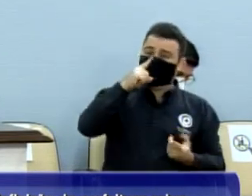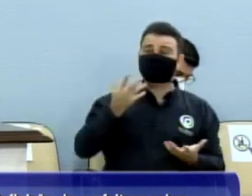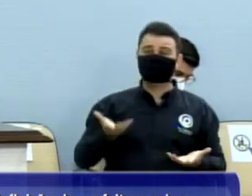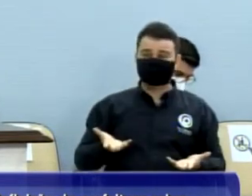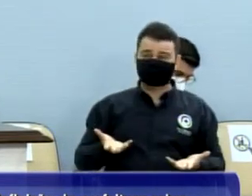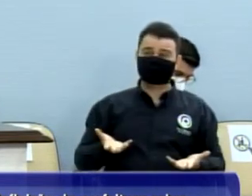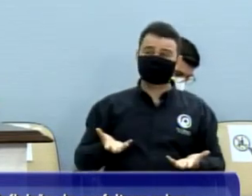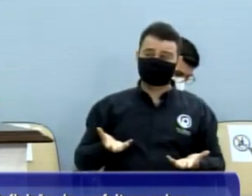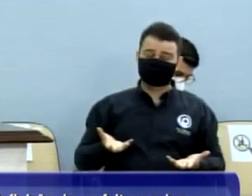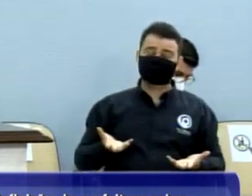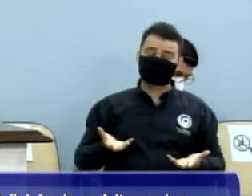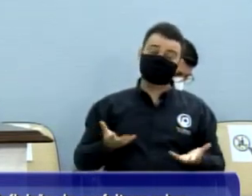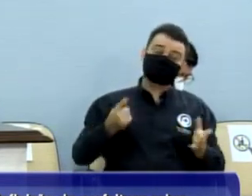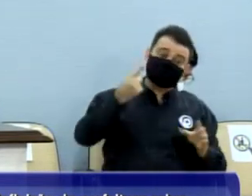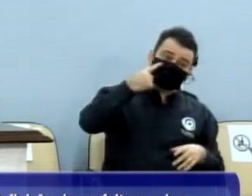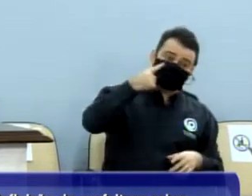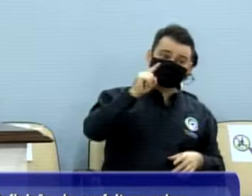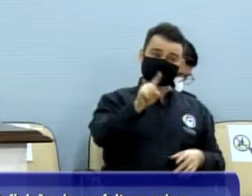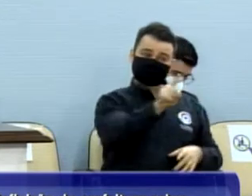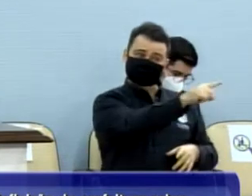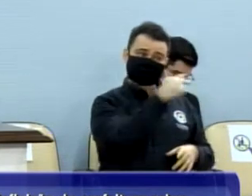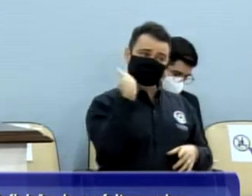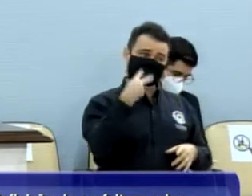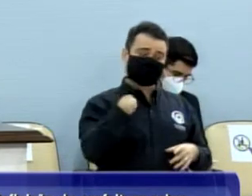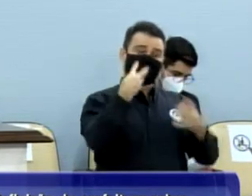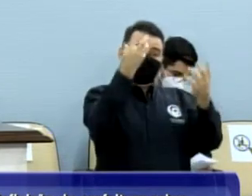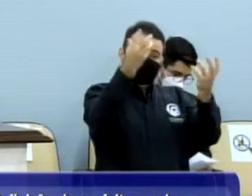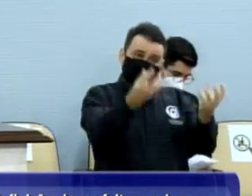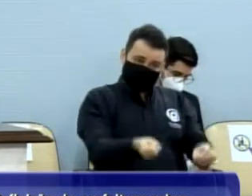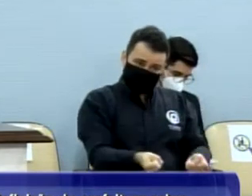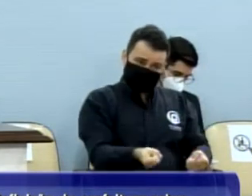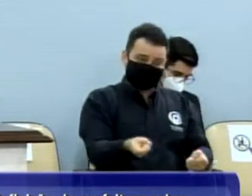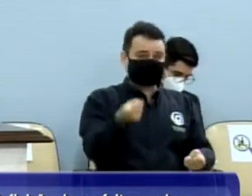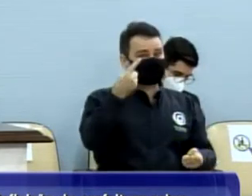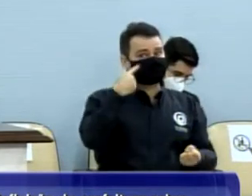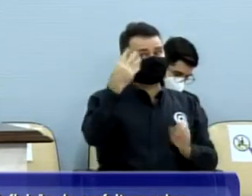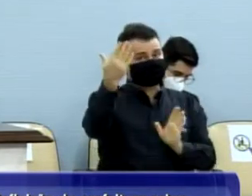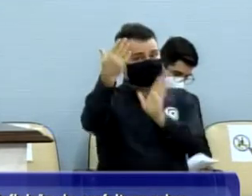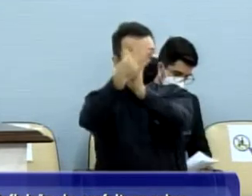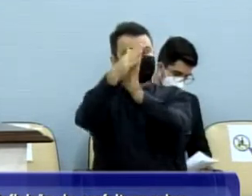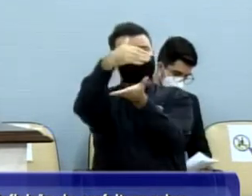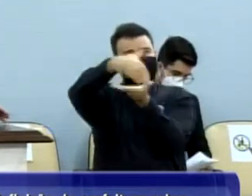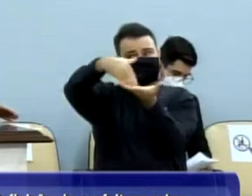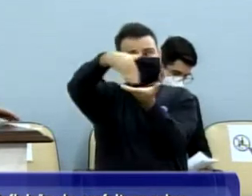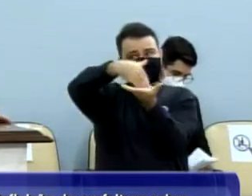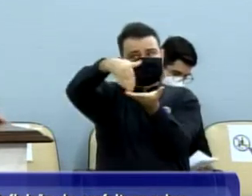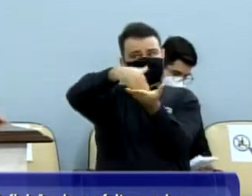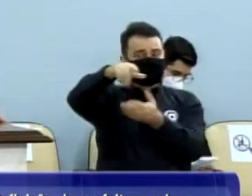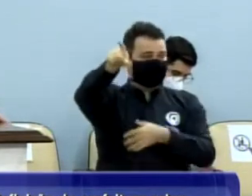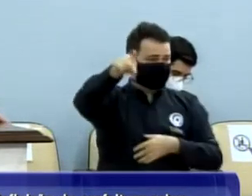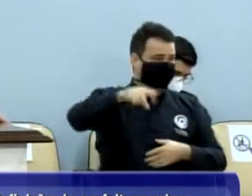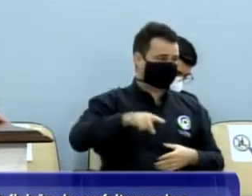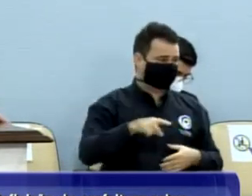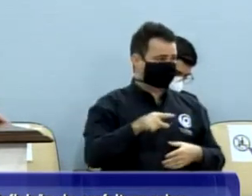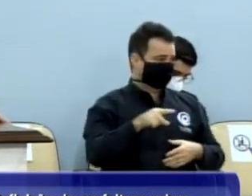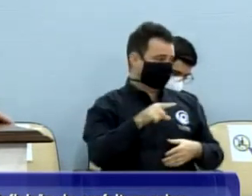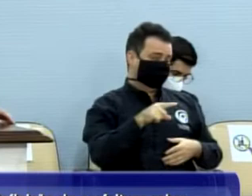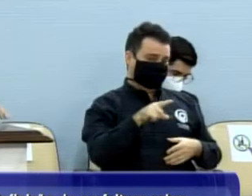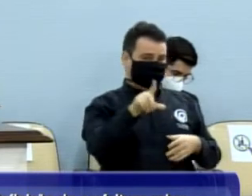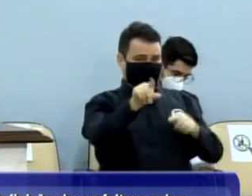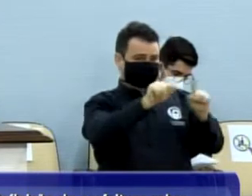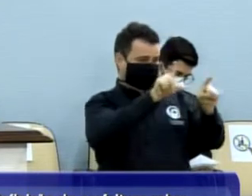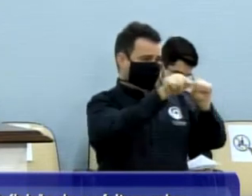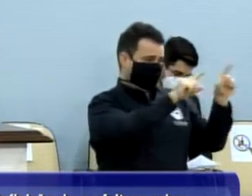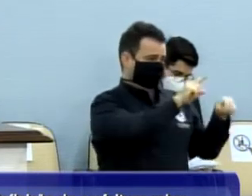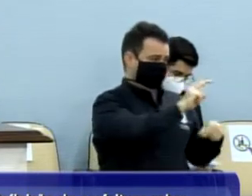quem pode ir comigo, marcar com o China e ver os vereadores, fazer uma relação aí, os vereadores da região